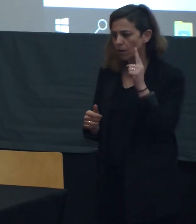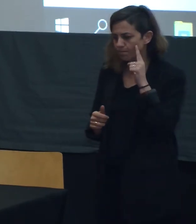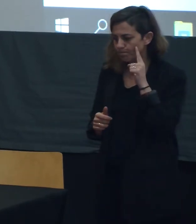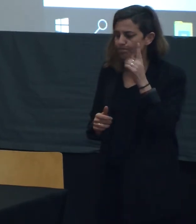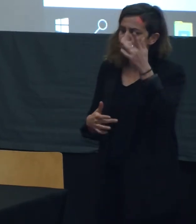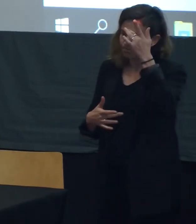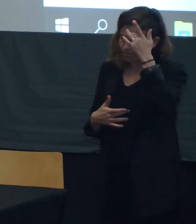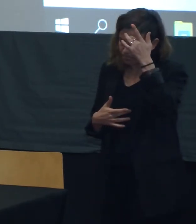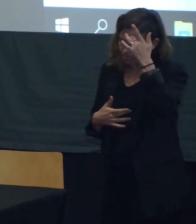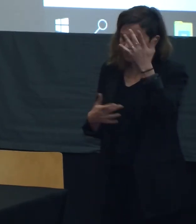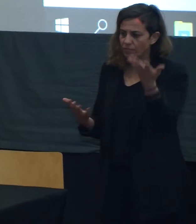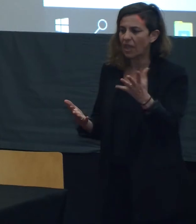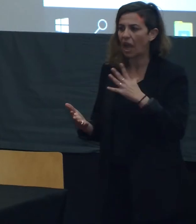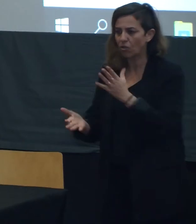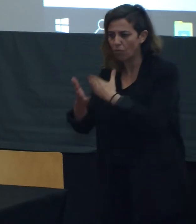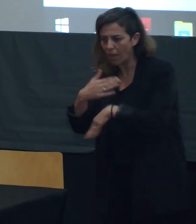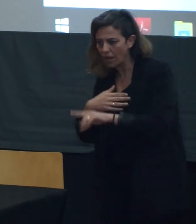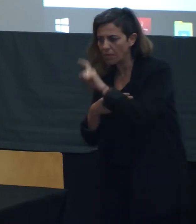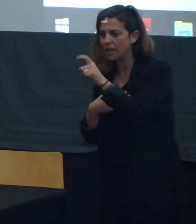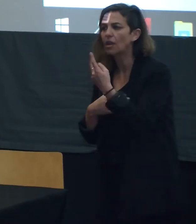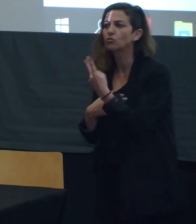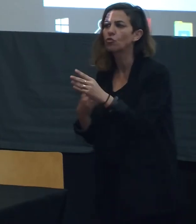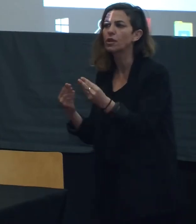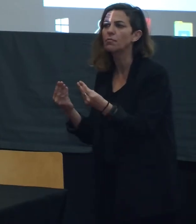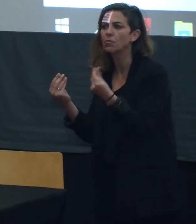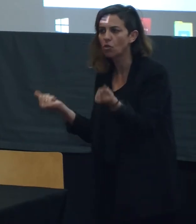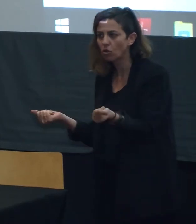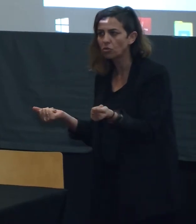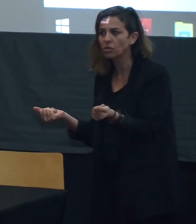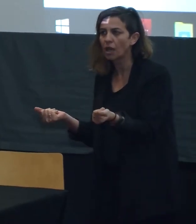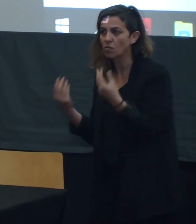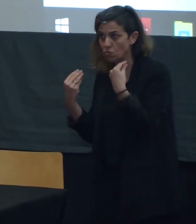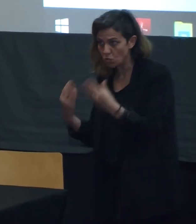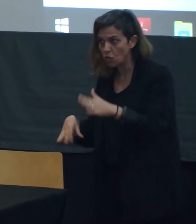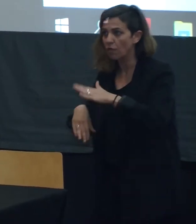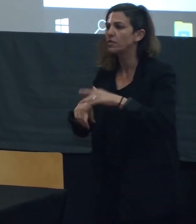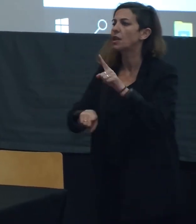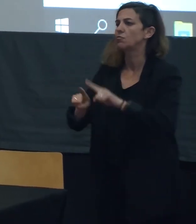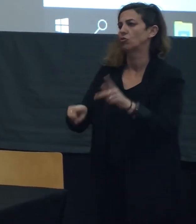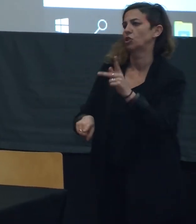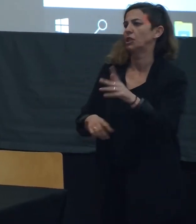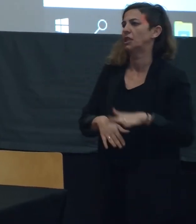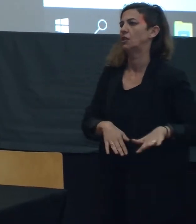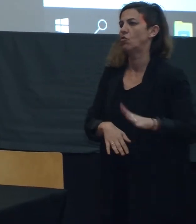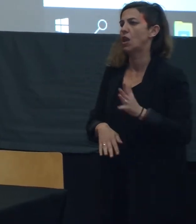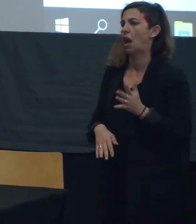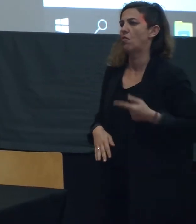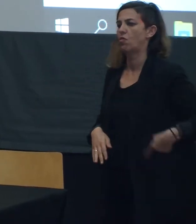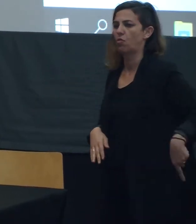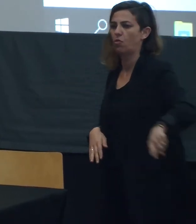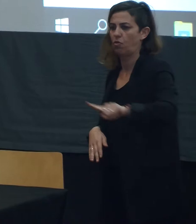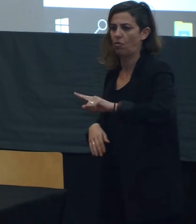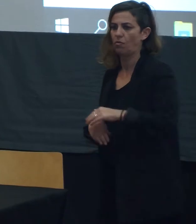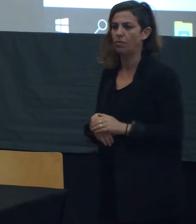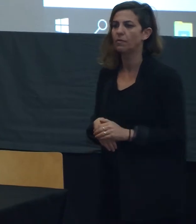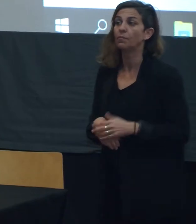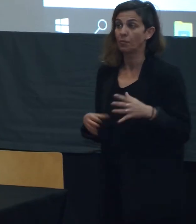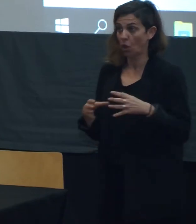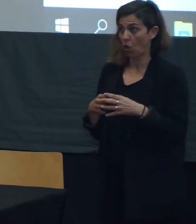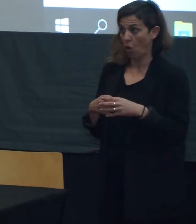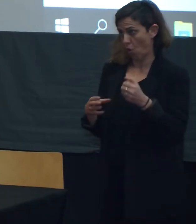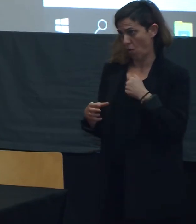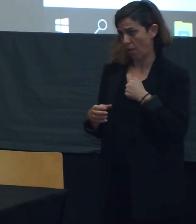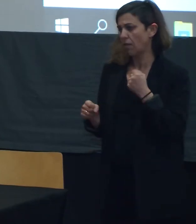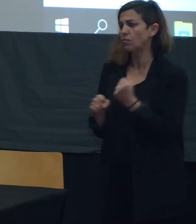για την ποιότητα ζωής των ανθρώπων με αναπηρία περνά πλέον στην κοινωνία ολόκληρη. Η δουλειά του συντονιστικού μηχανισμού για την αναπηρία, η